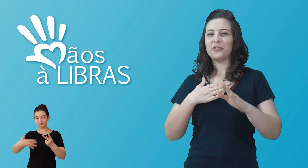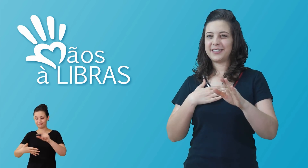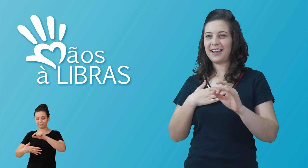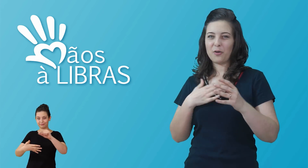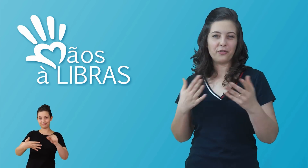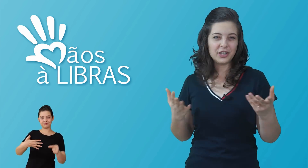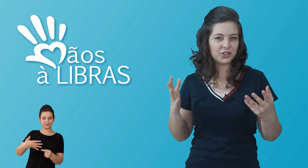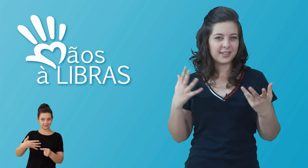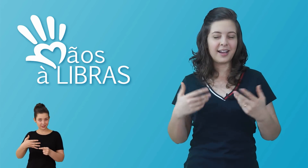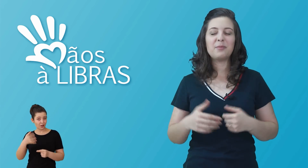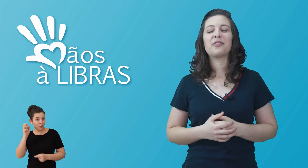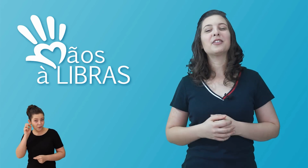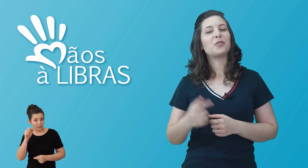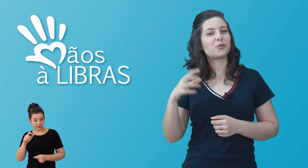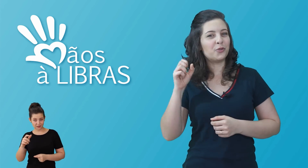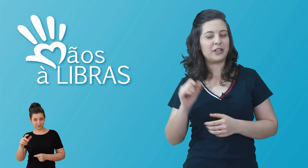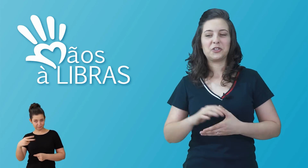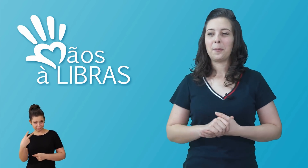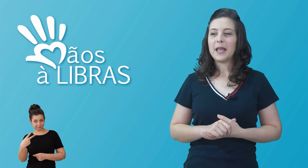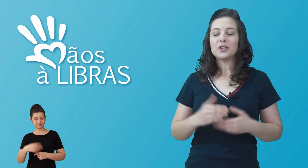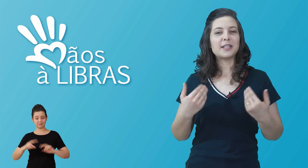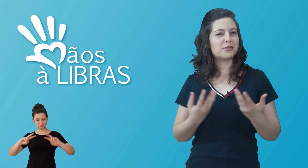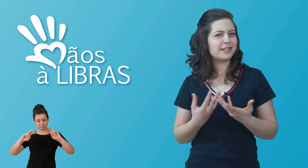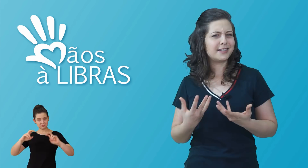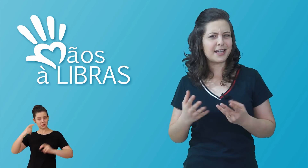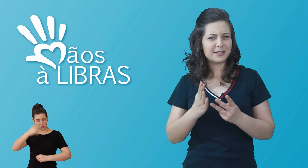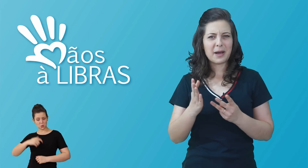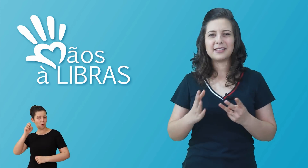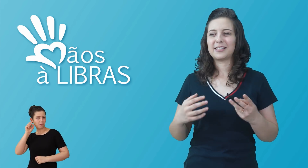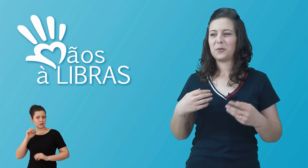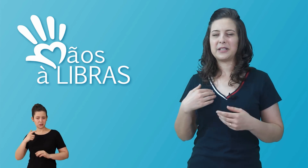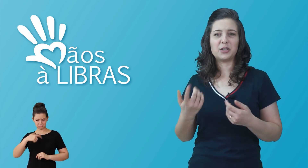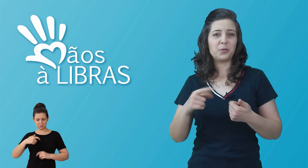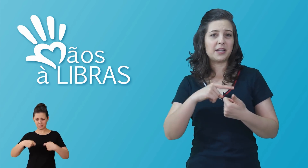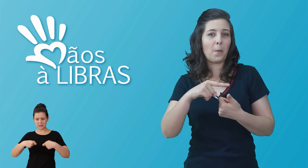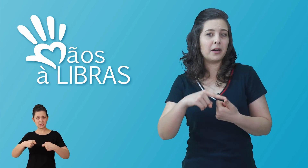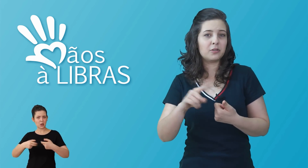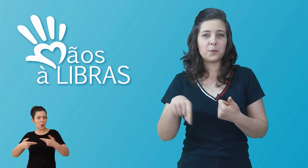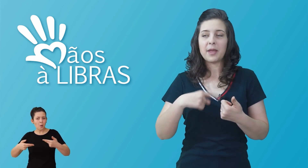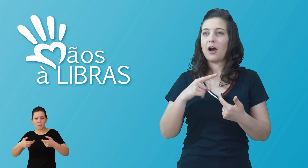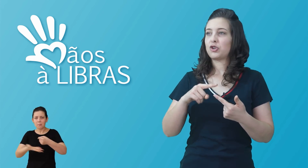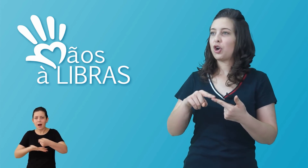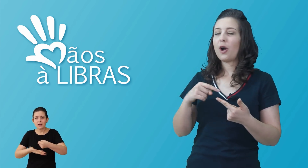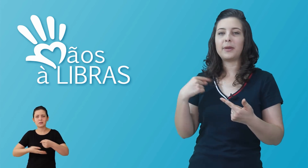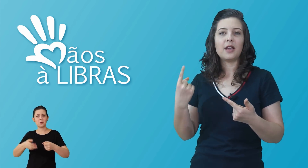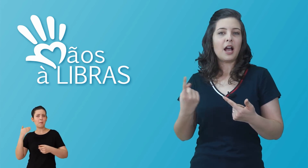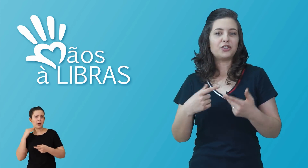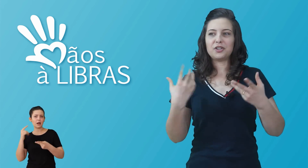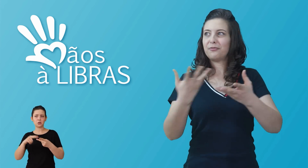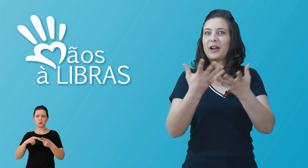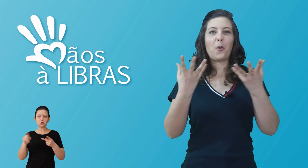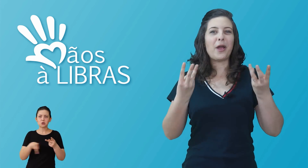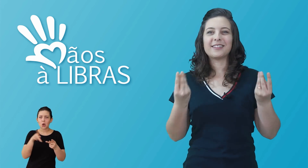pensar. Você, ouvinte, que está aí me vendo, eu sou ouvinte. Nós temos necessidades básicas. Eu preciso ir ao banco, ao shopping.